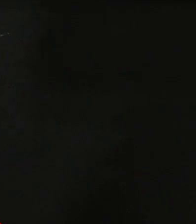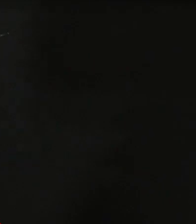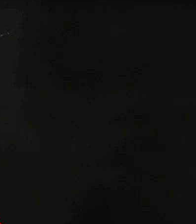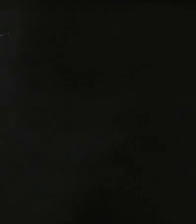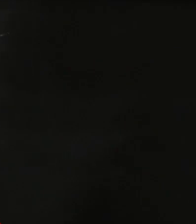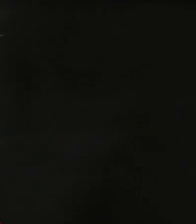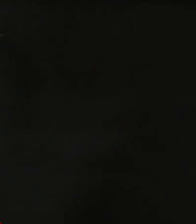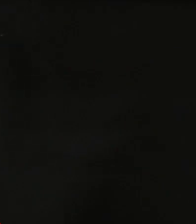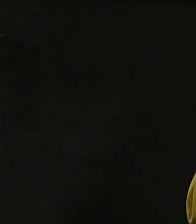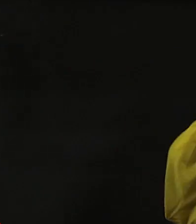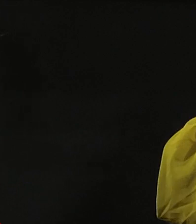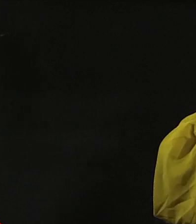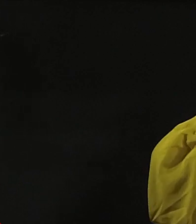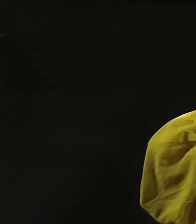carácter de las personas influirá